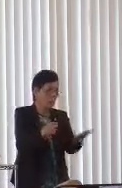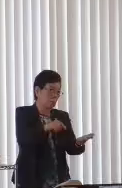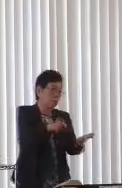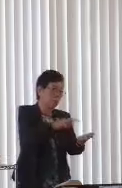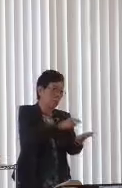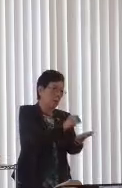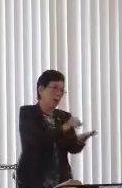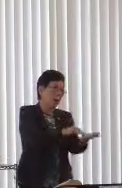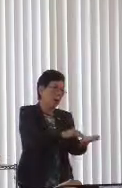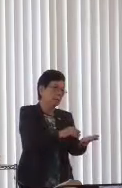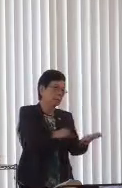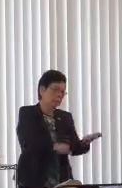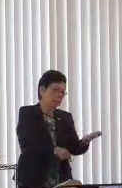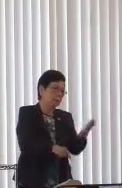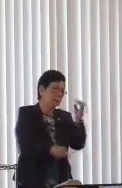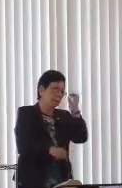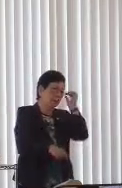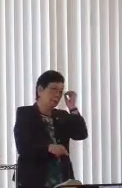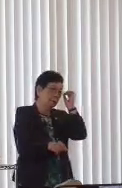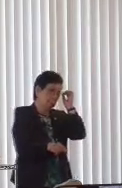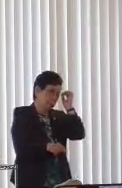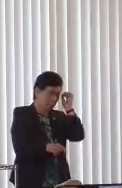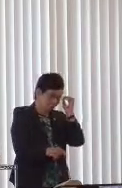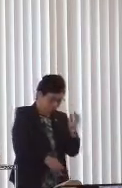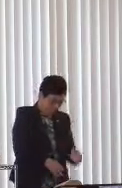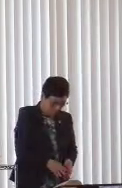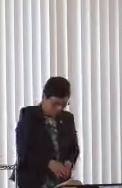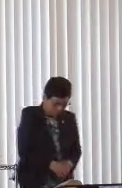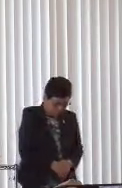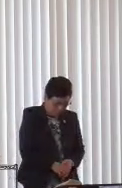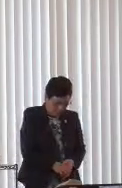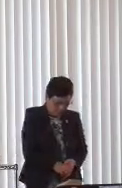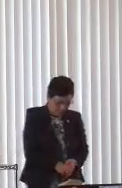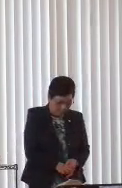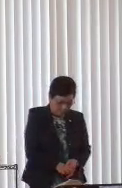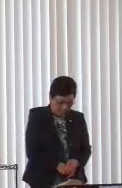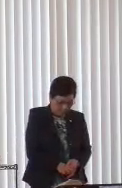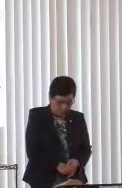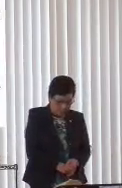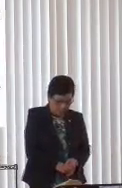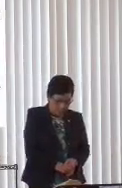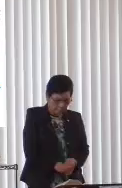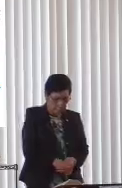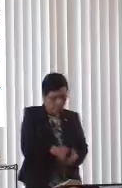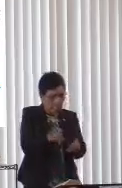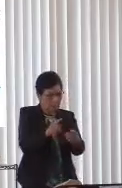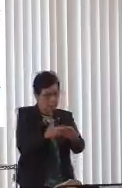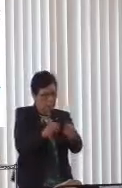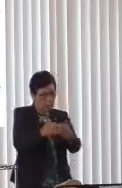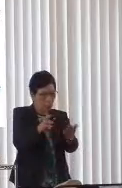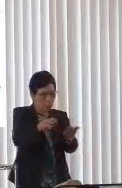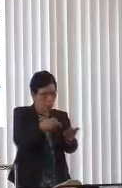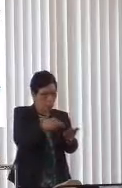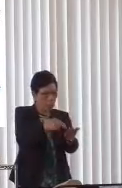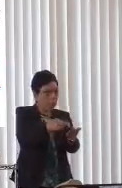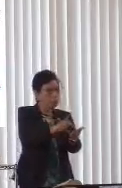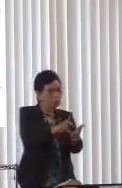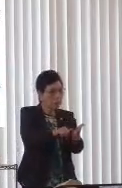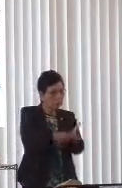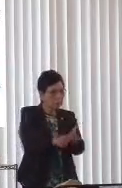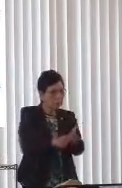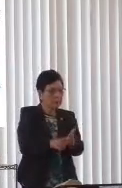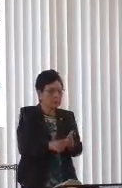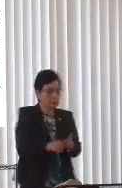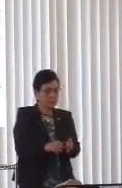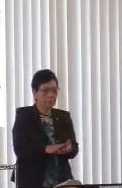なんて言うんでしょうかね、こう比喩のようなお話が書いてあるんですね。でそこを見ますとね、ちょっと31節から